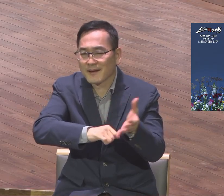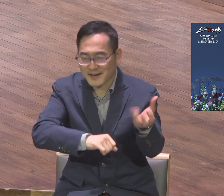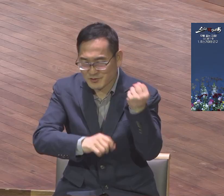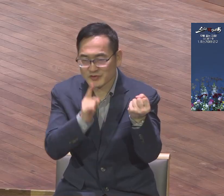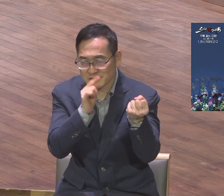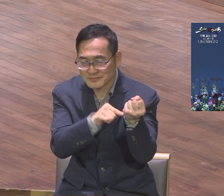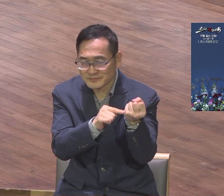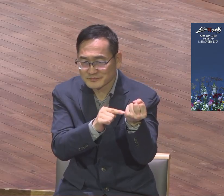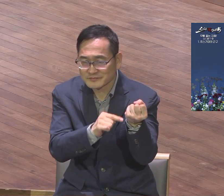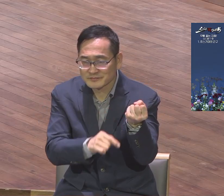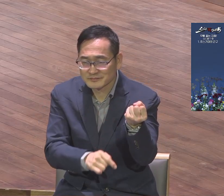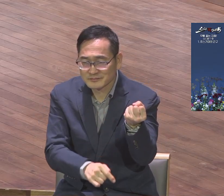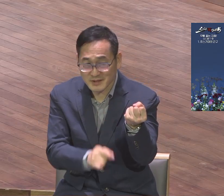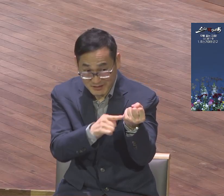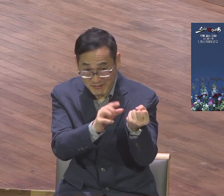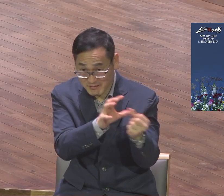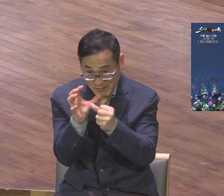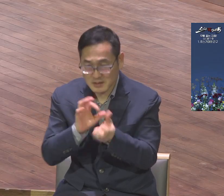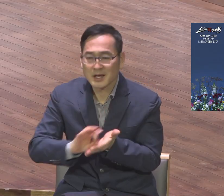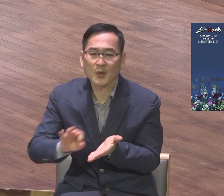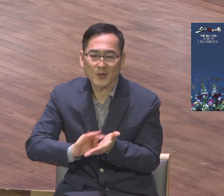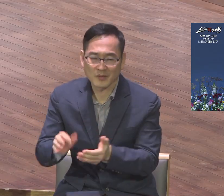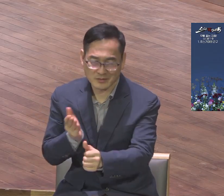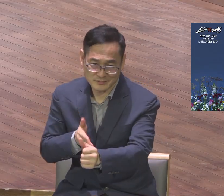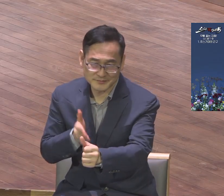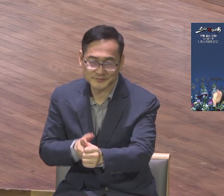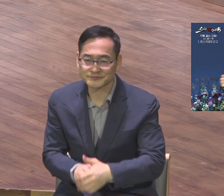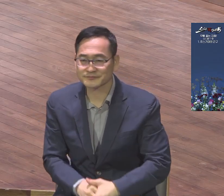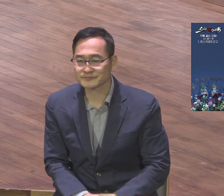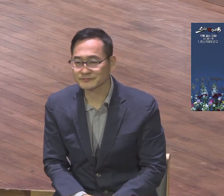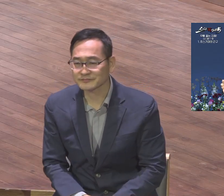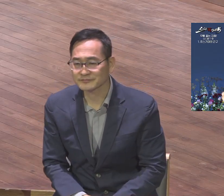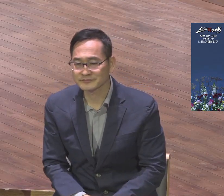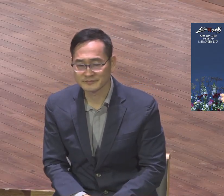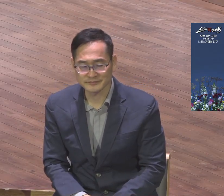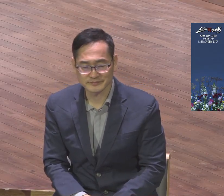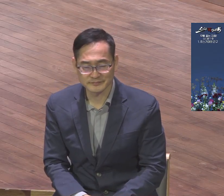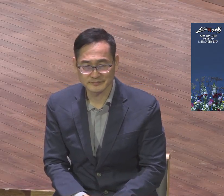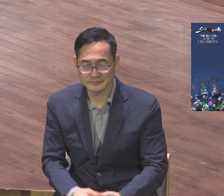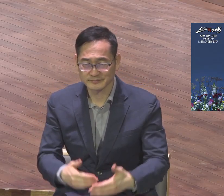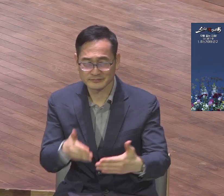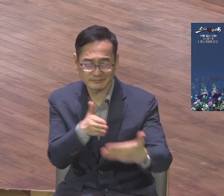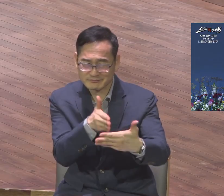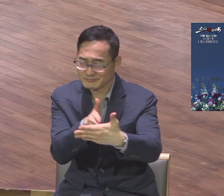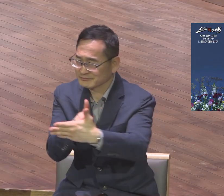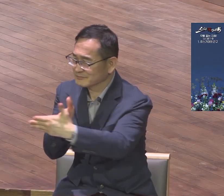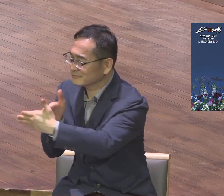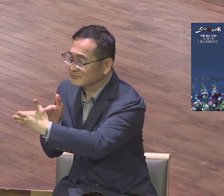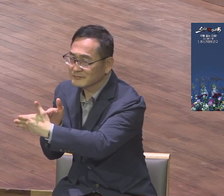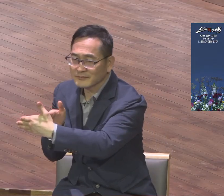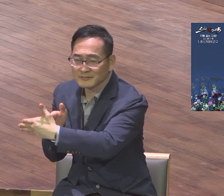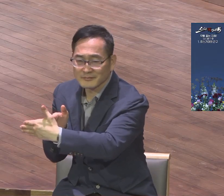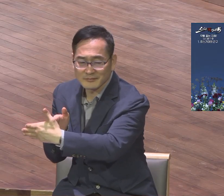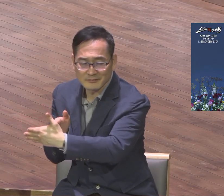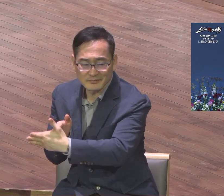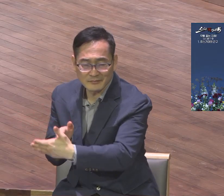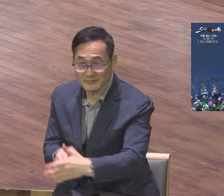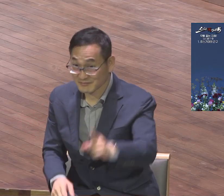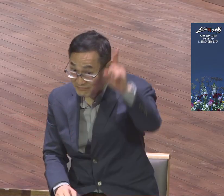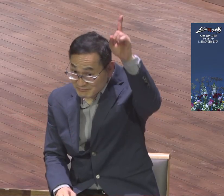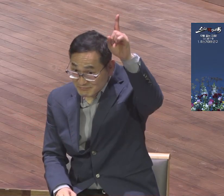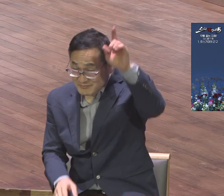바랍니다. 사용하면 돼. 사방이 다 막혀 있어도 하늘 문 열려